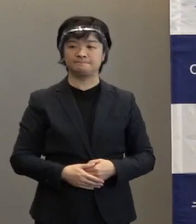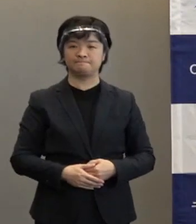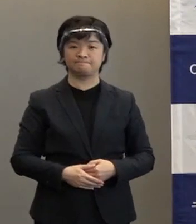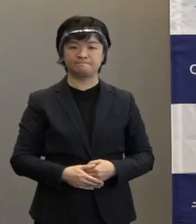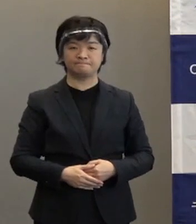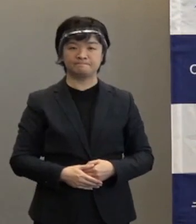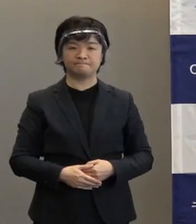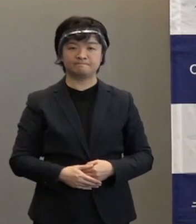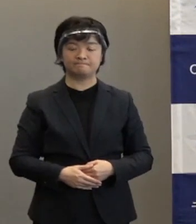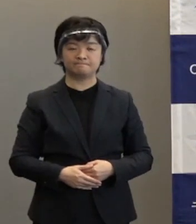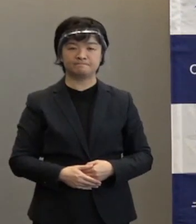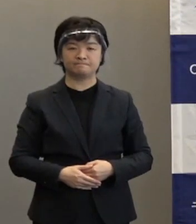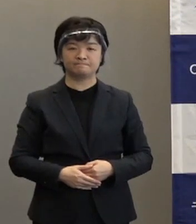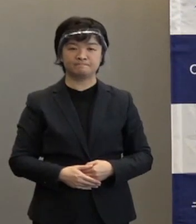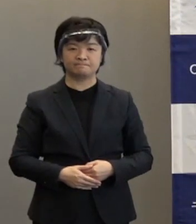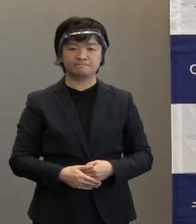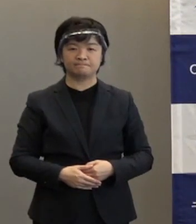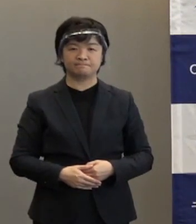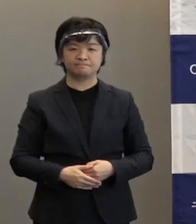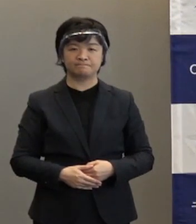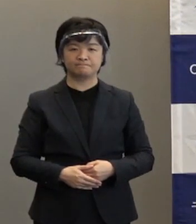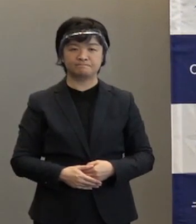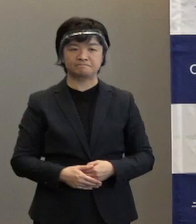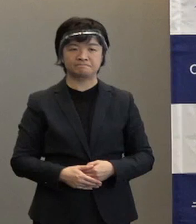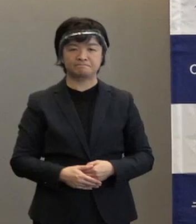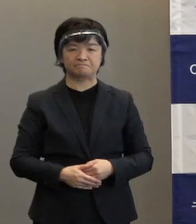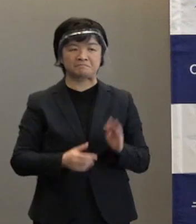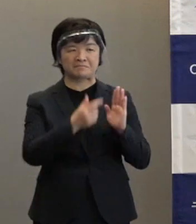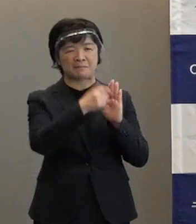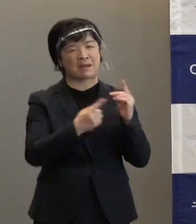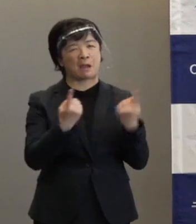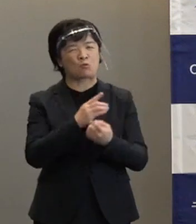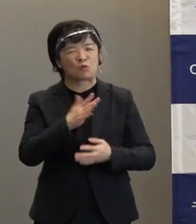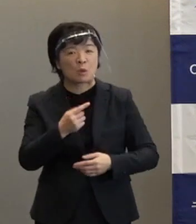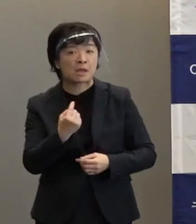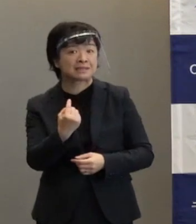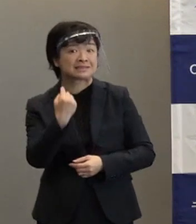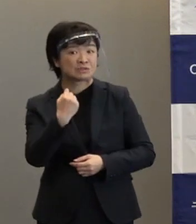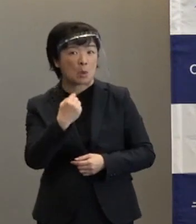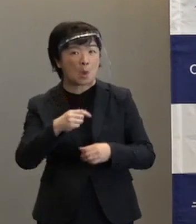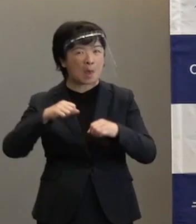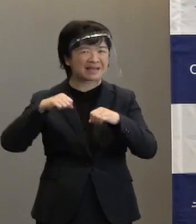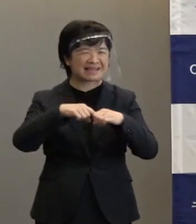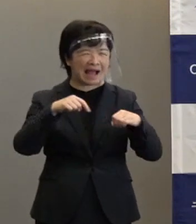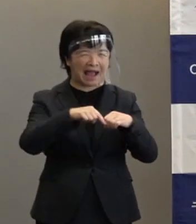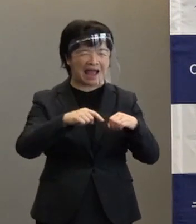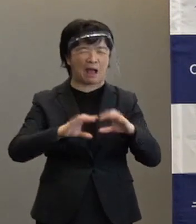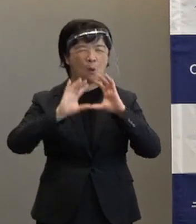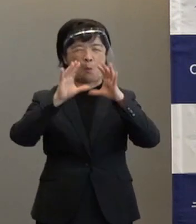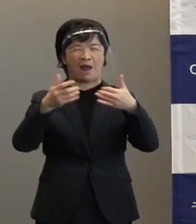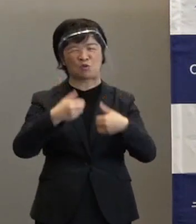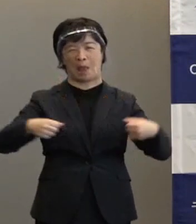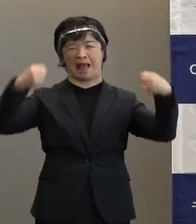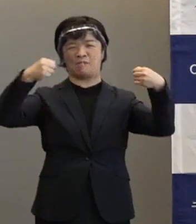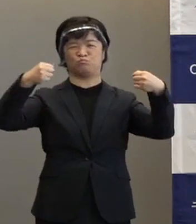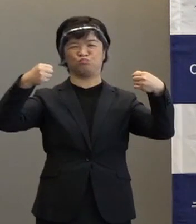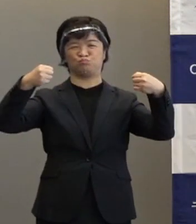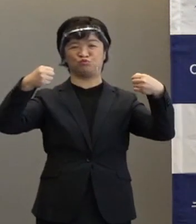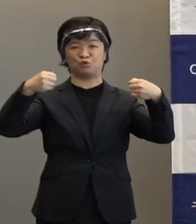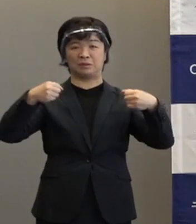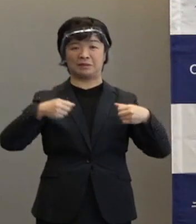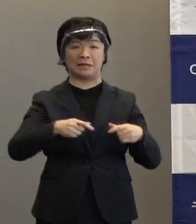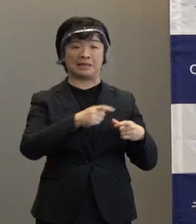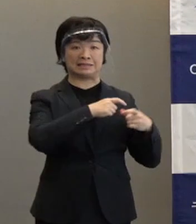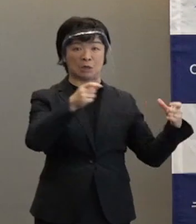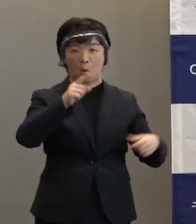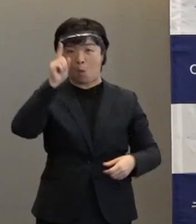読売新聞の岡田です。あの話題変わりますけれども、あの昨晩あのサッカーワールドカップでですね、日本がドイツに逆転勝ちを